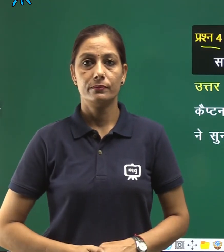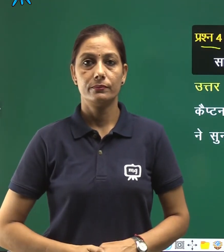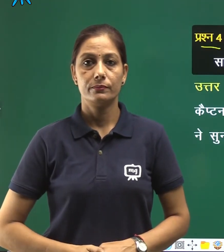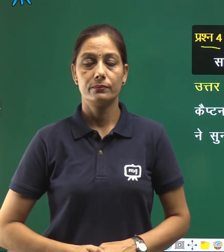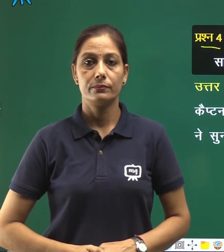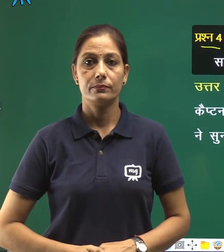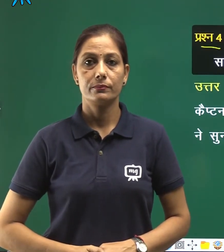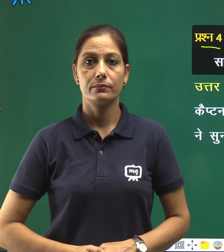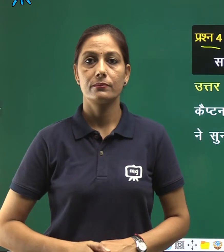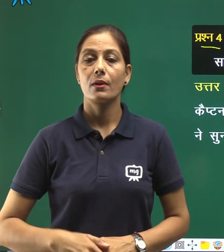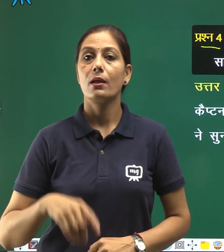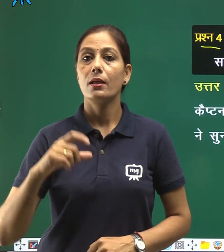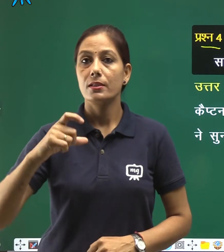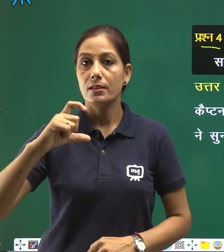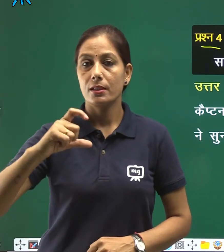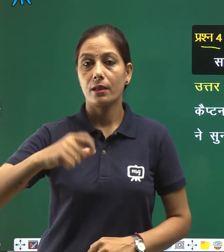कैप्टन की कहानी